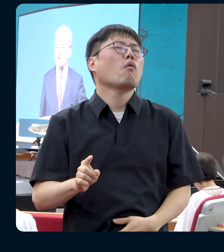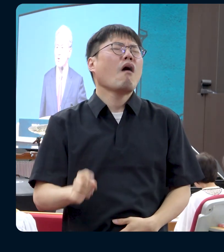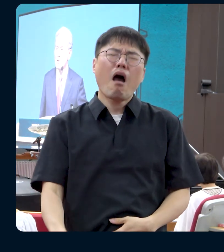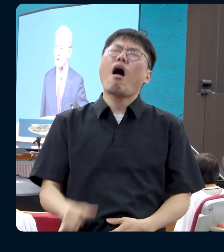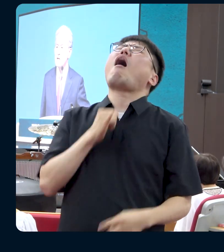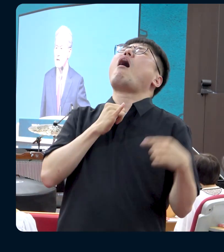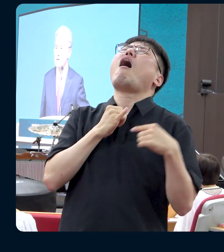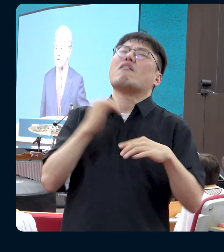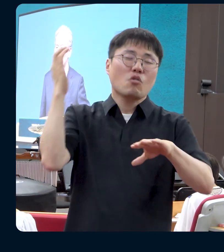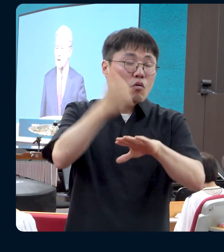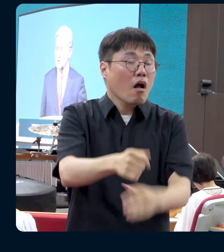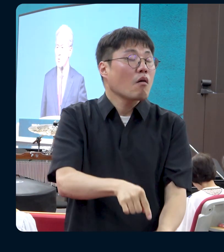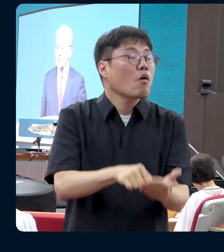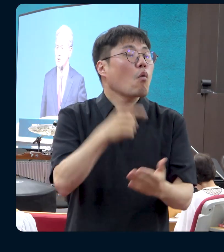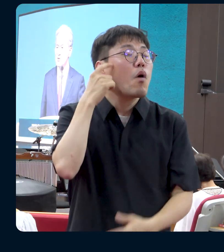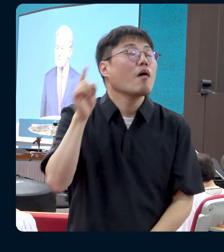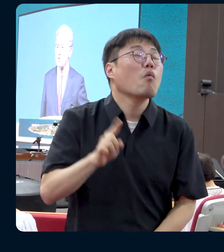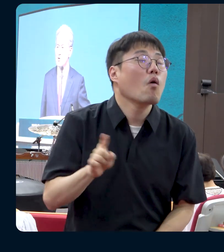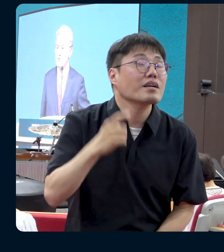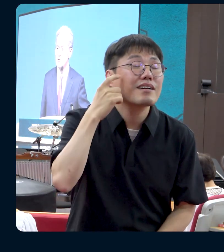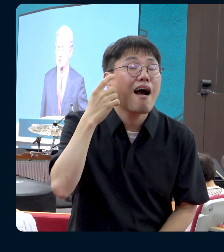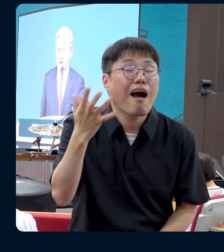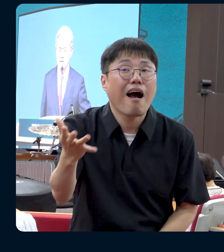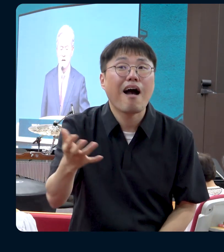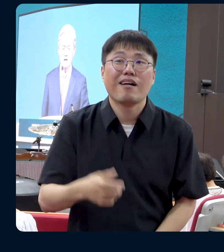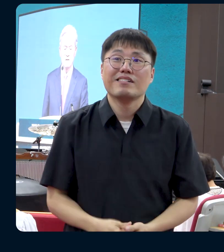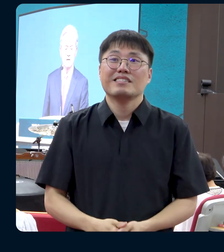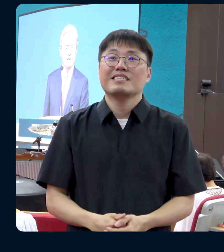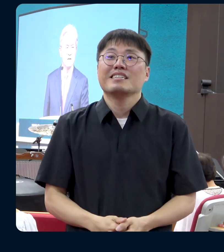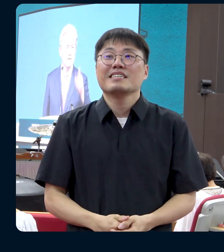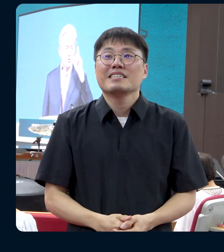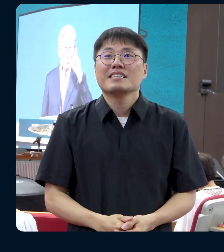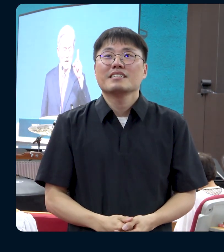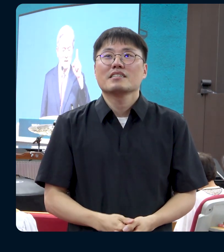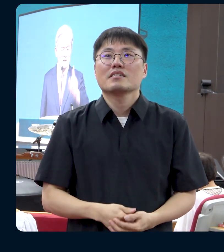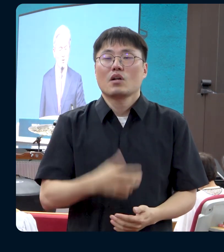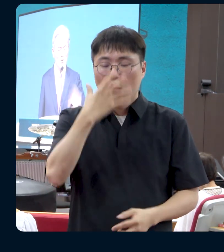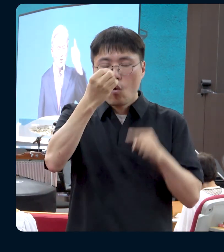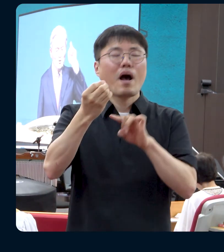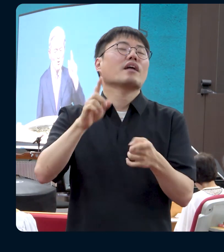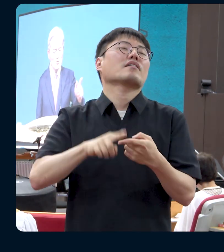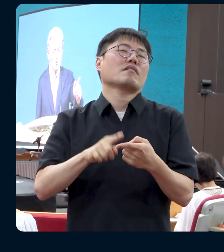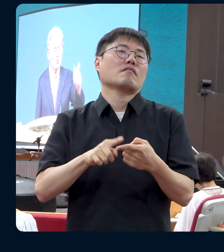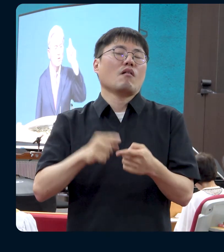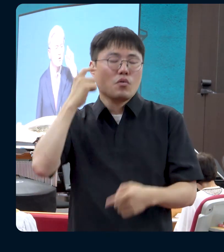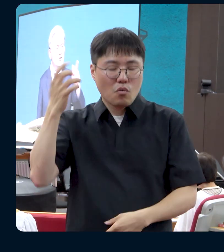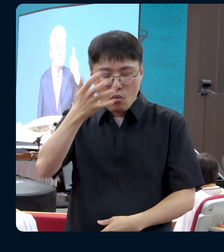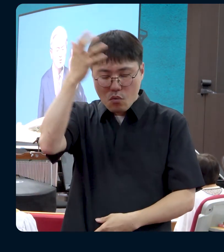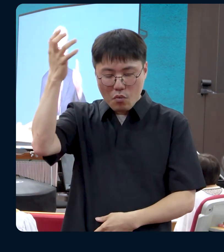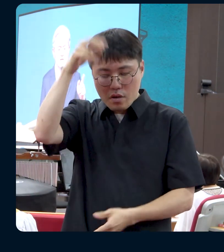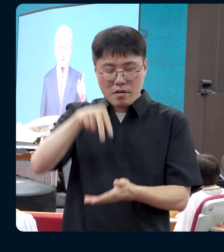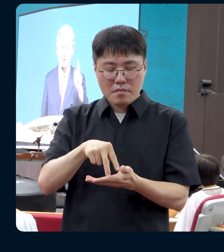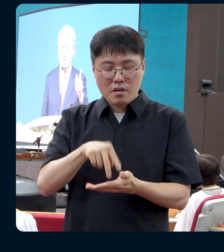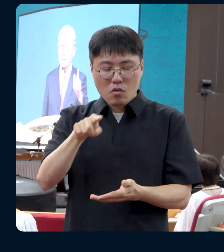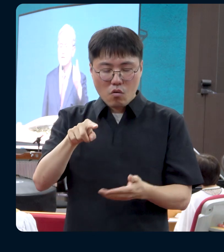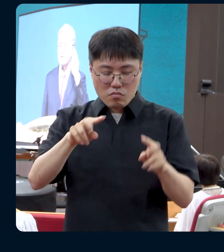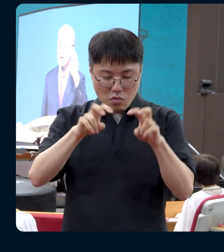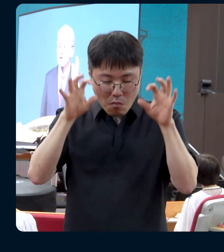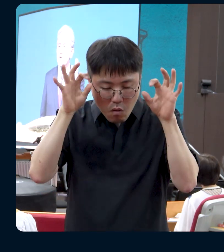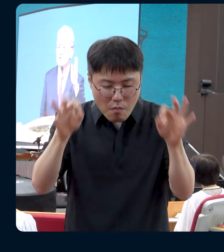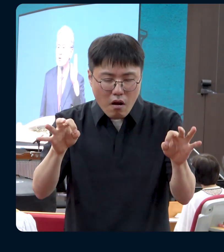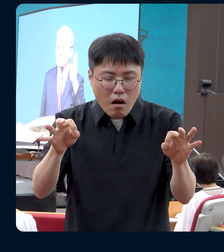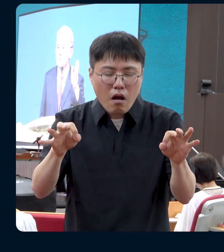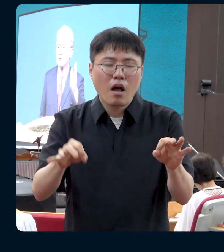이런 치명적인 결과를 가져오고 이런 치명적인 죄성이 되는가? 이 교만에 대해서 영적으로 이것이 무엇인지를